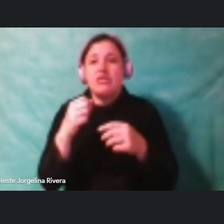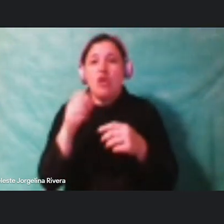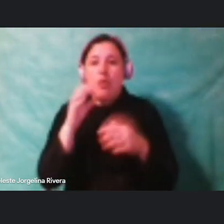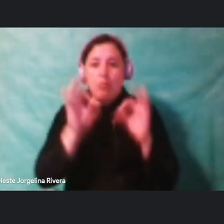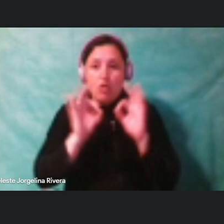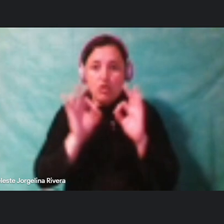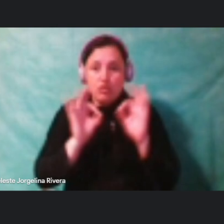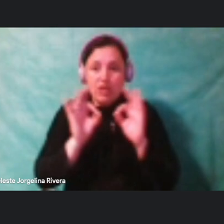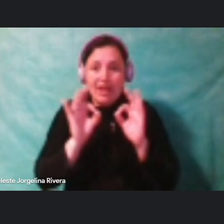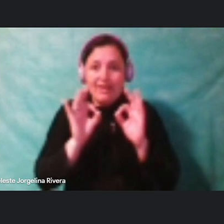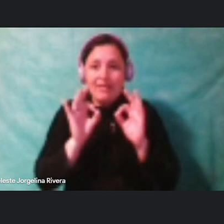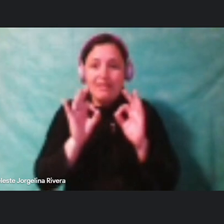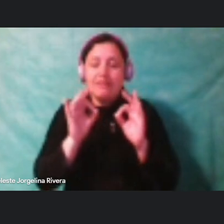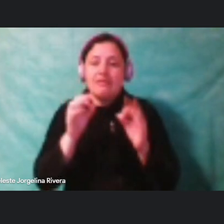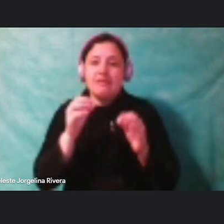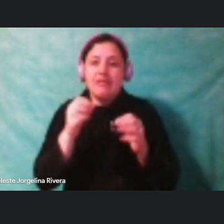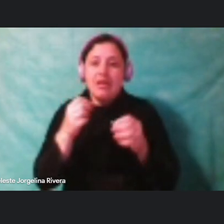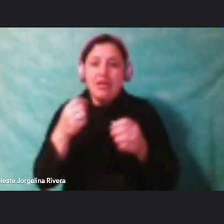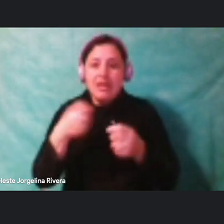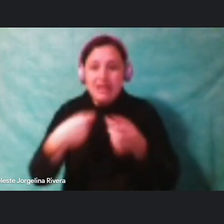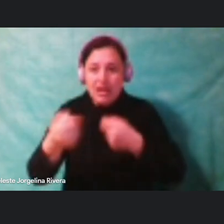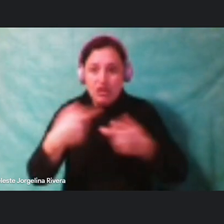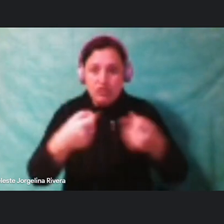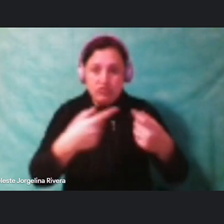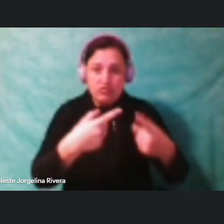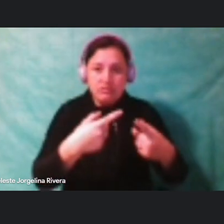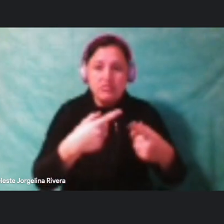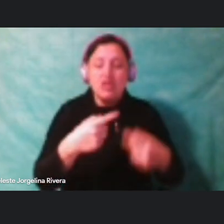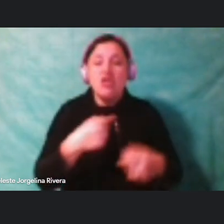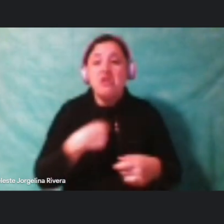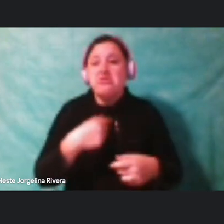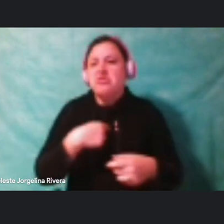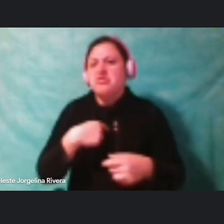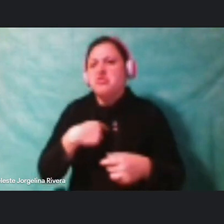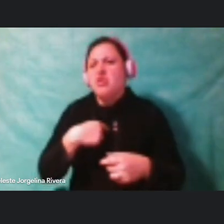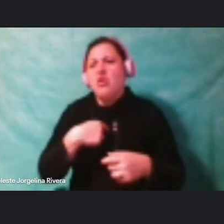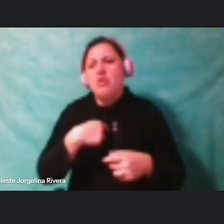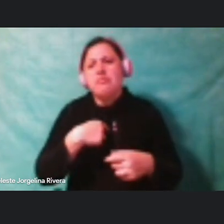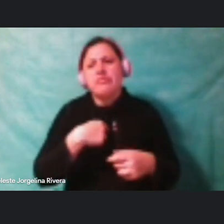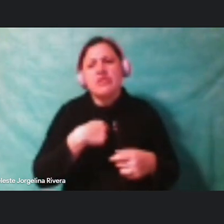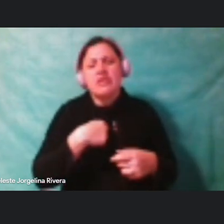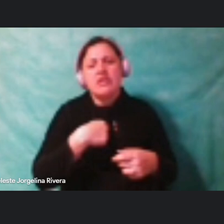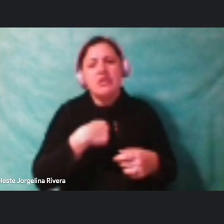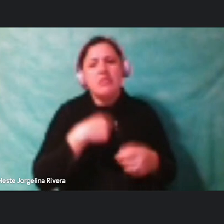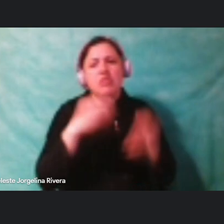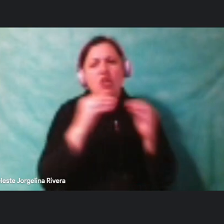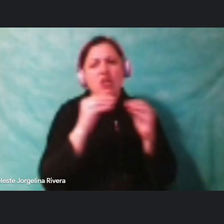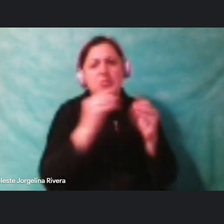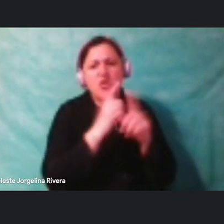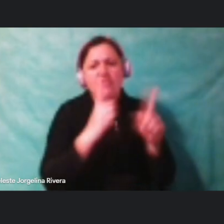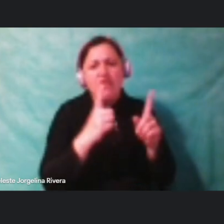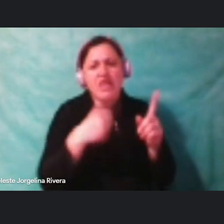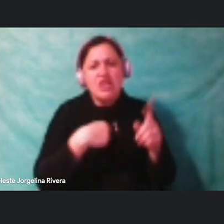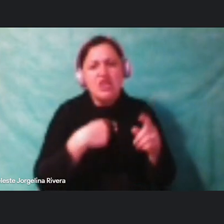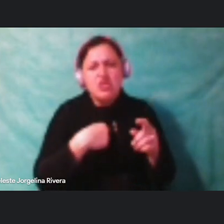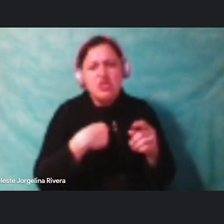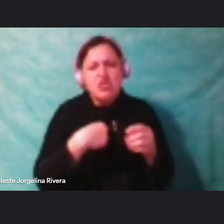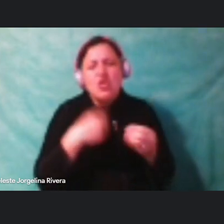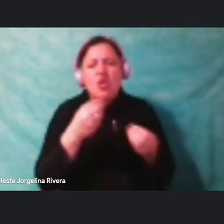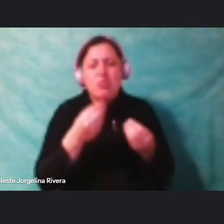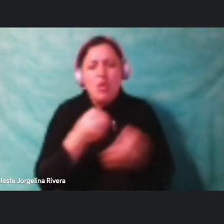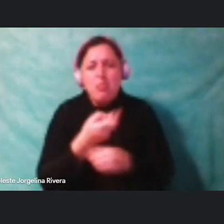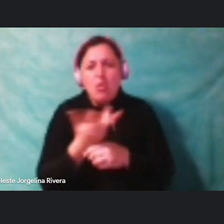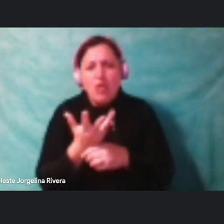Yo lo tomé en plural a eso, profe. Claro, porque está challenges, los desafíos inmediatos. ¿Sí? Sí. ¿De qué? Y